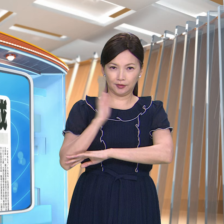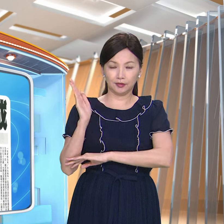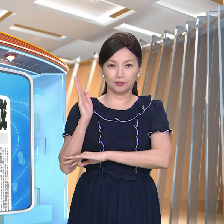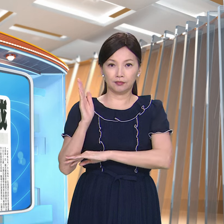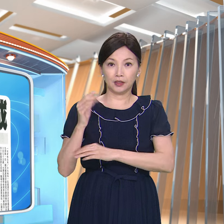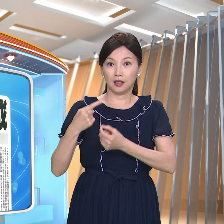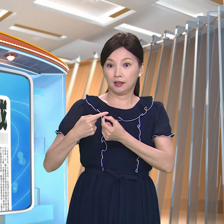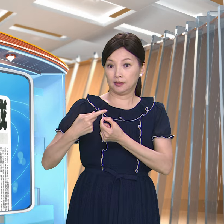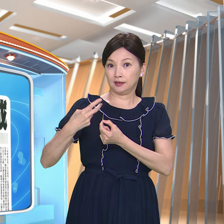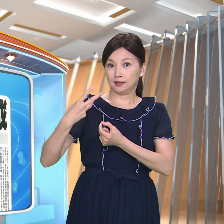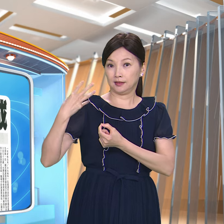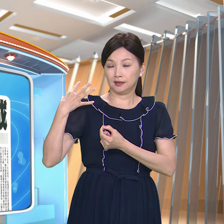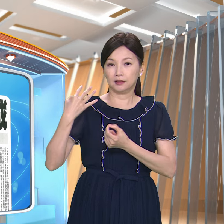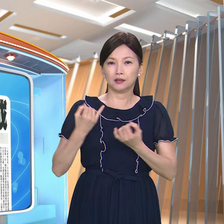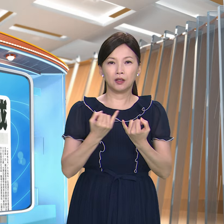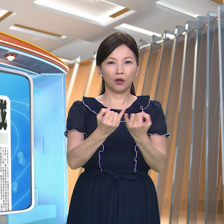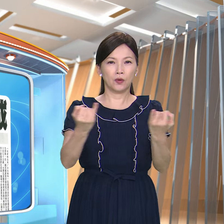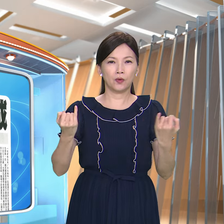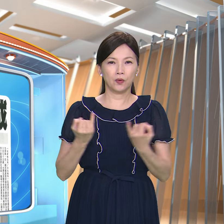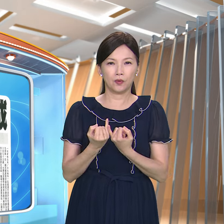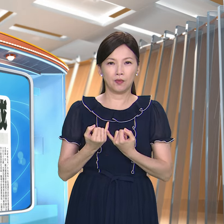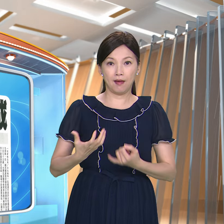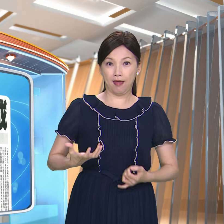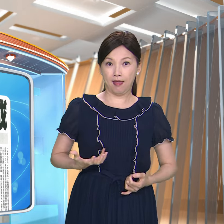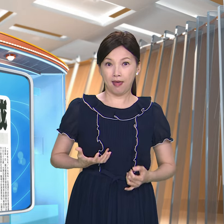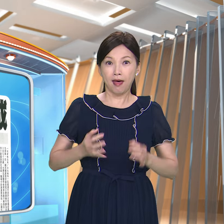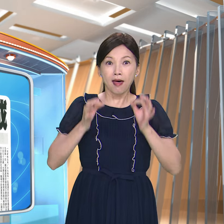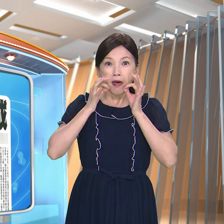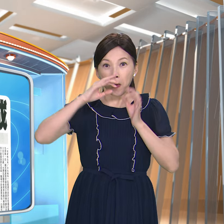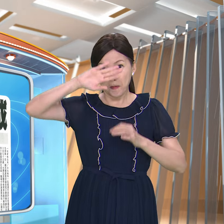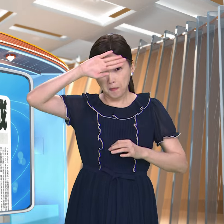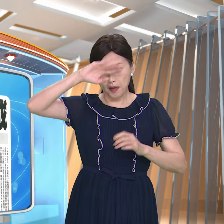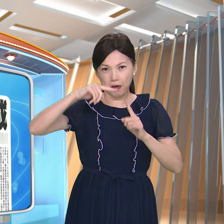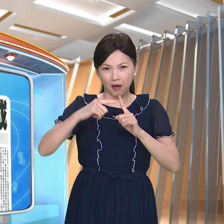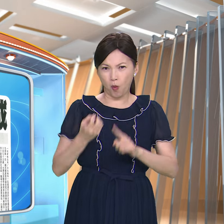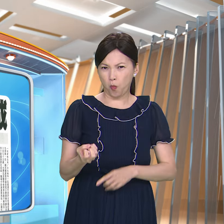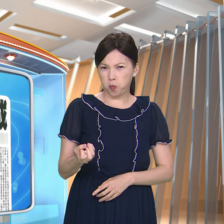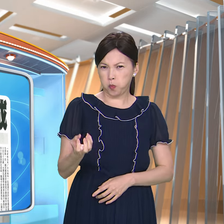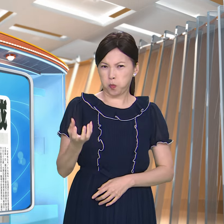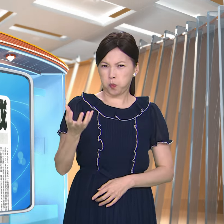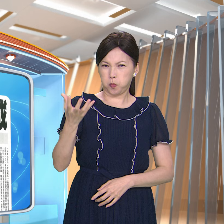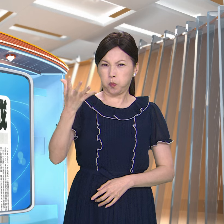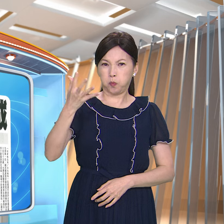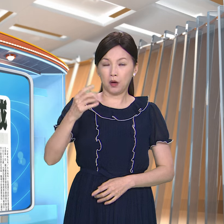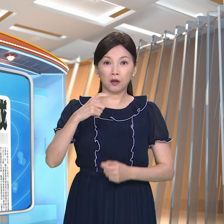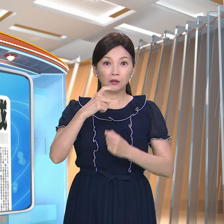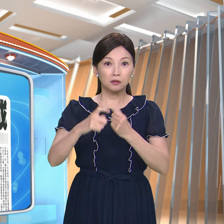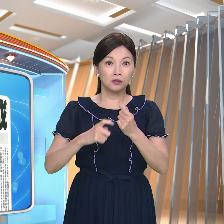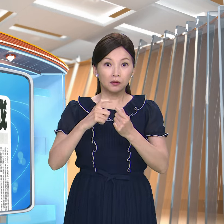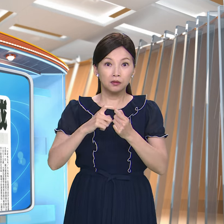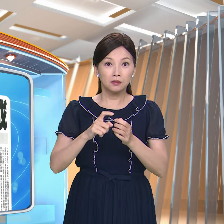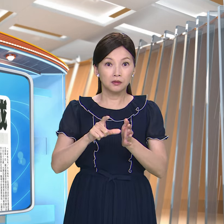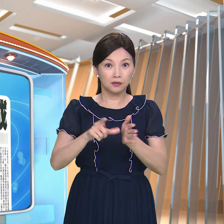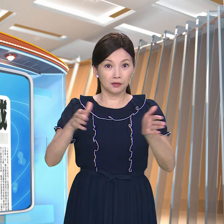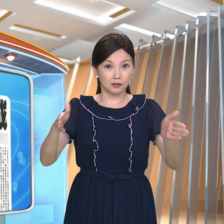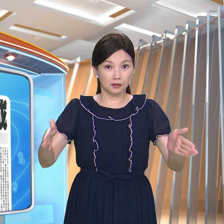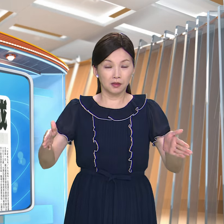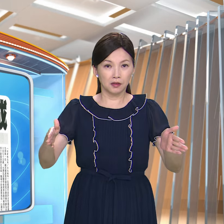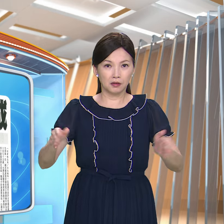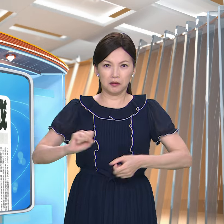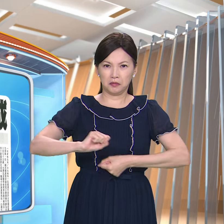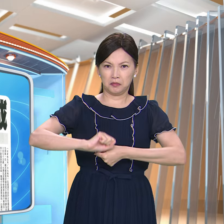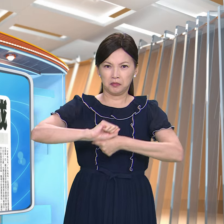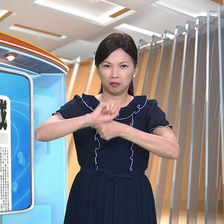报报道，近年来女性乳癌发生率持续上升，十年内增五